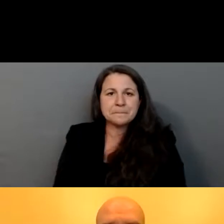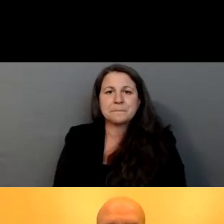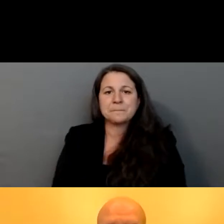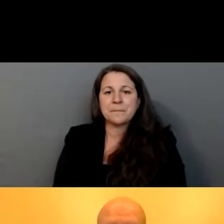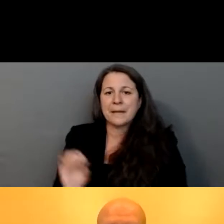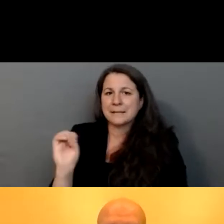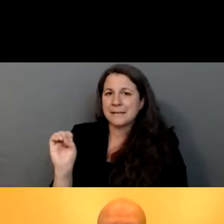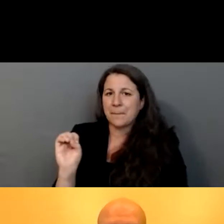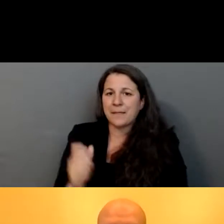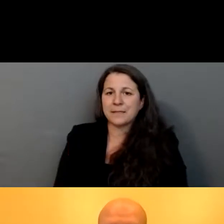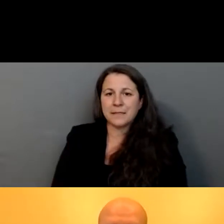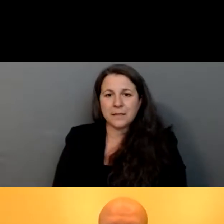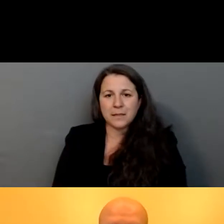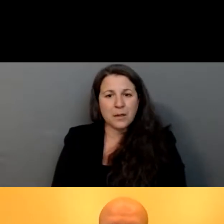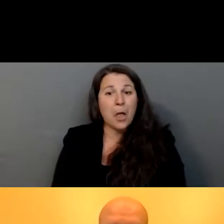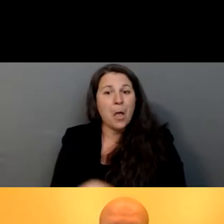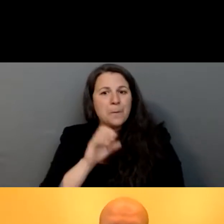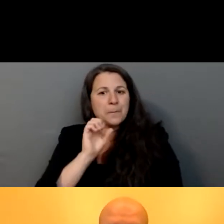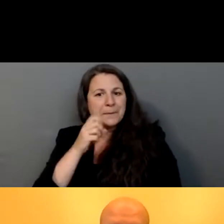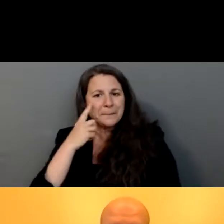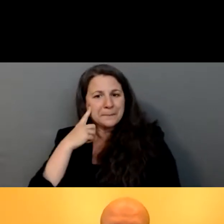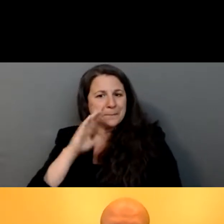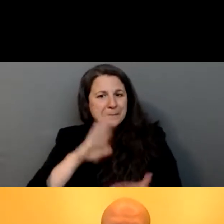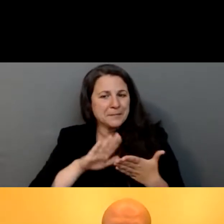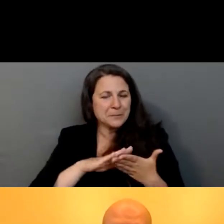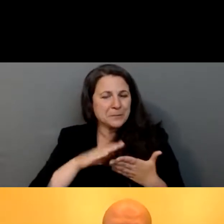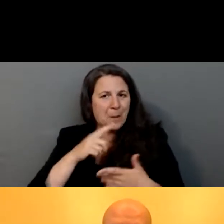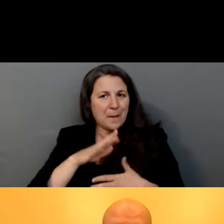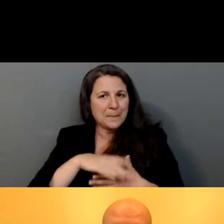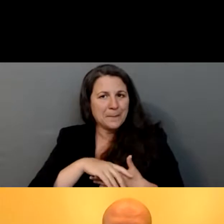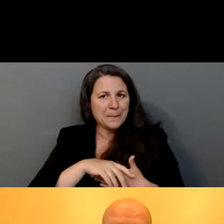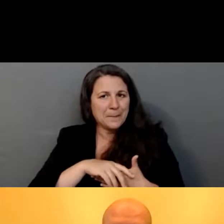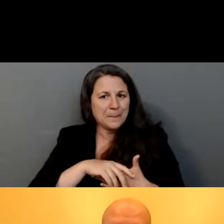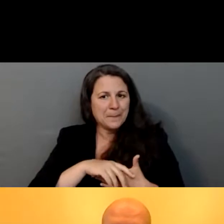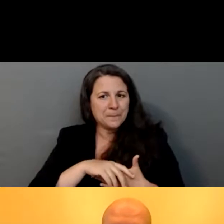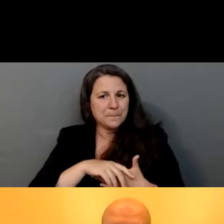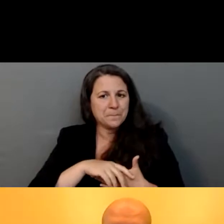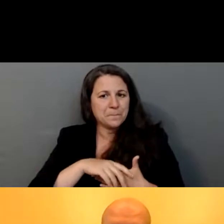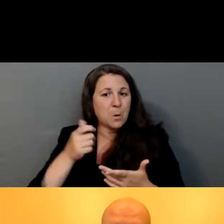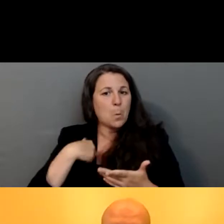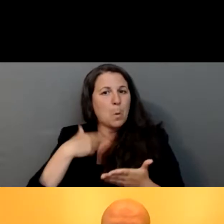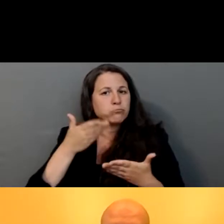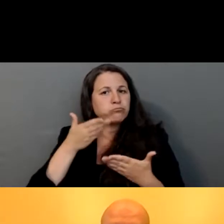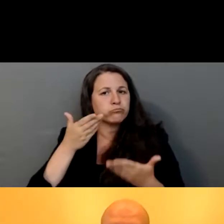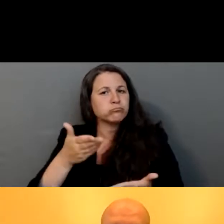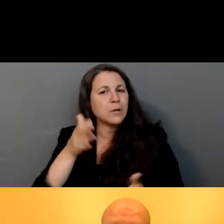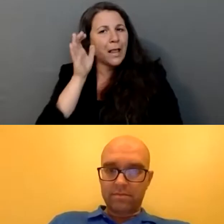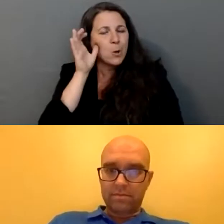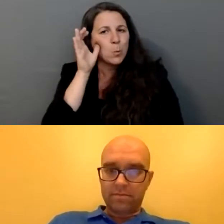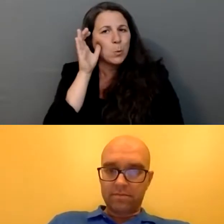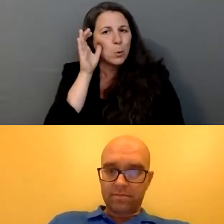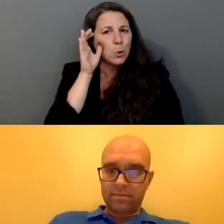Elisabeth? Oui, excuse-moi. Pardon. Moi, je propose qu'on écoute